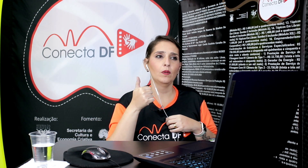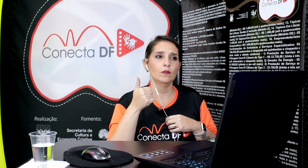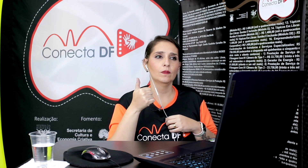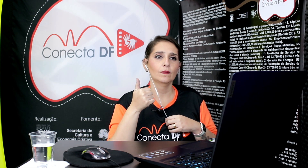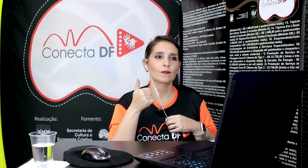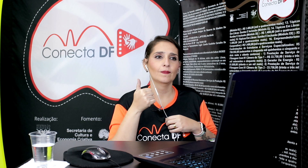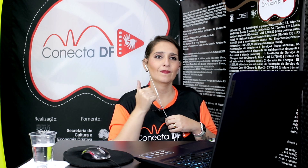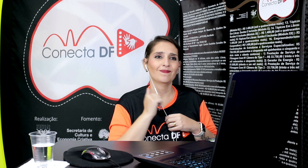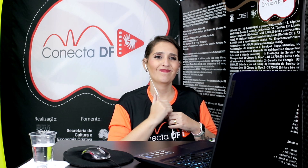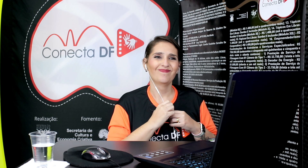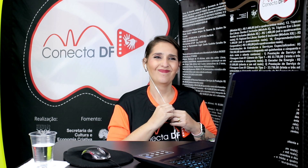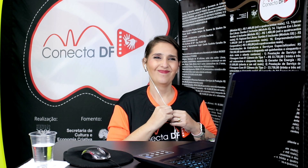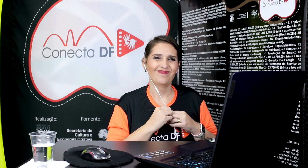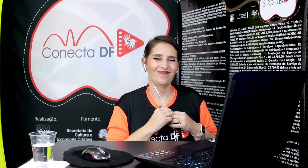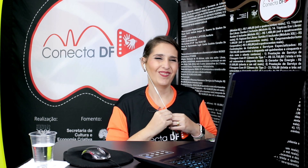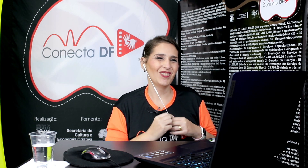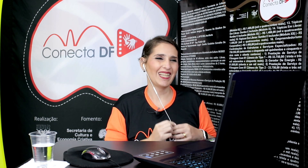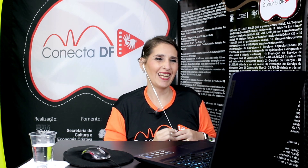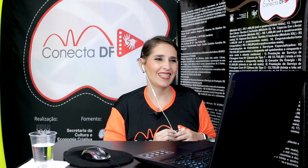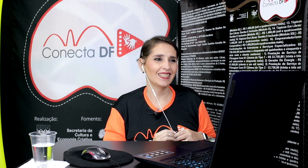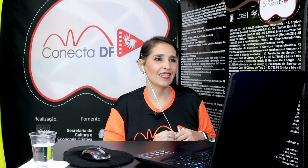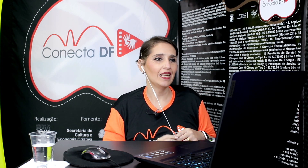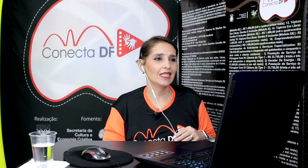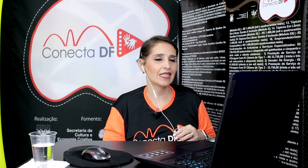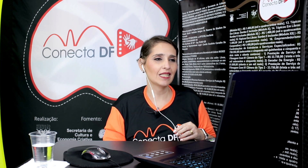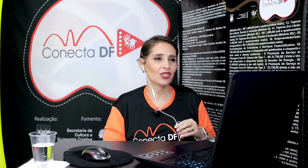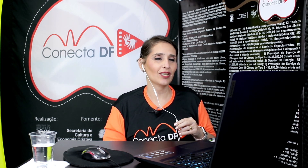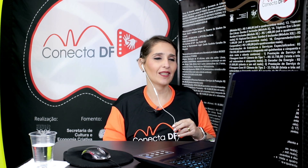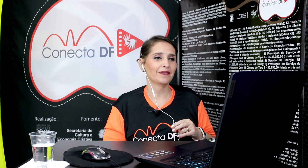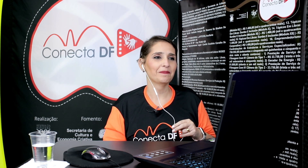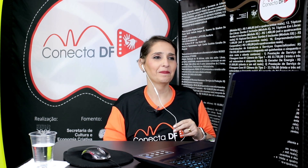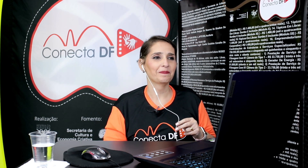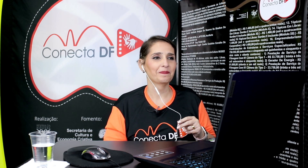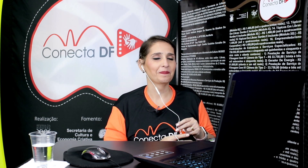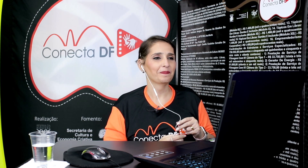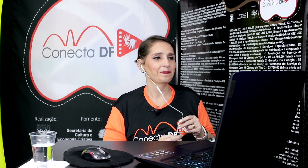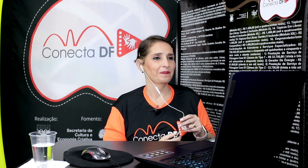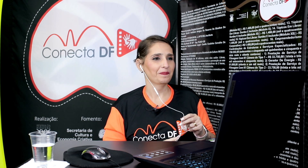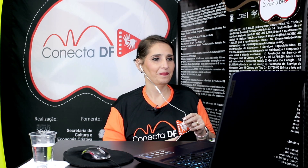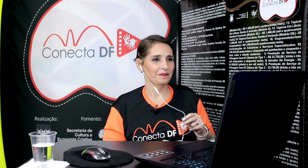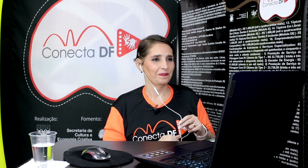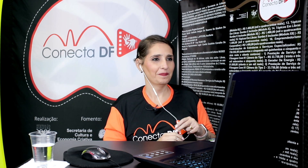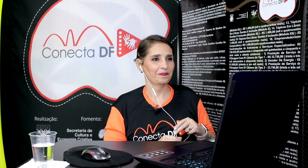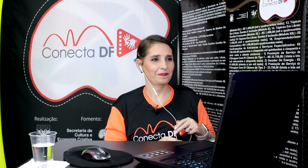Tá bom? Tá. Obrigada. Formada. Elisângela.